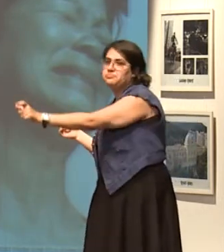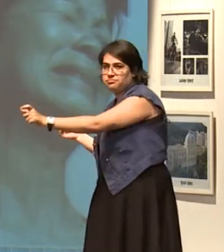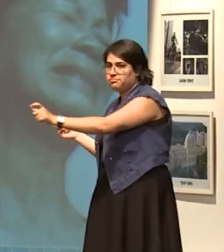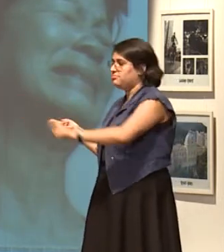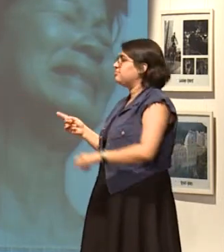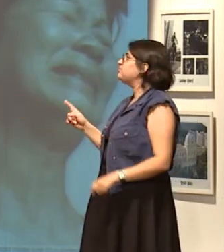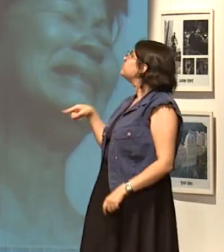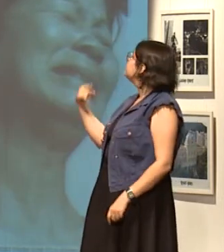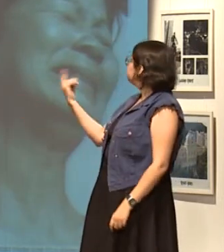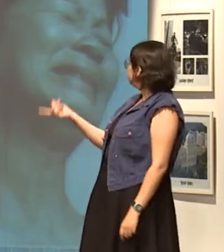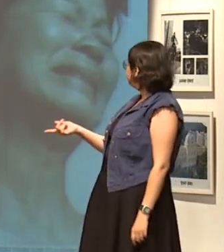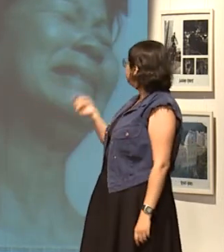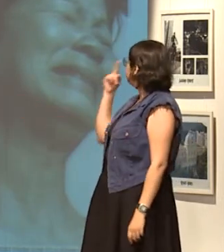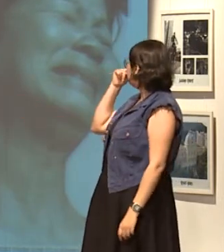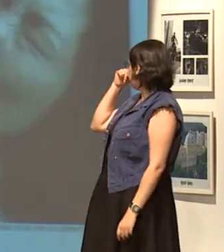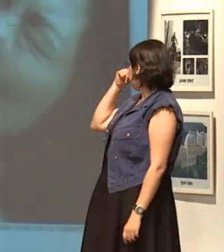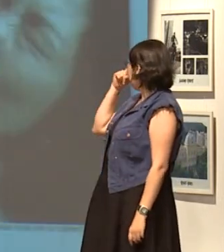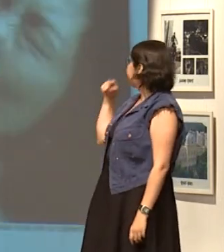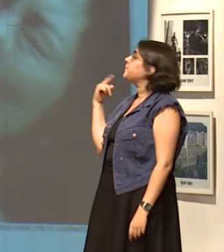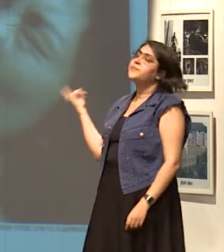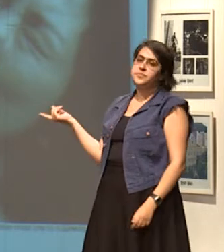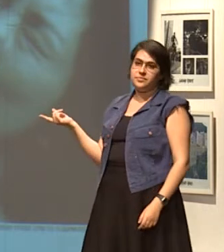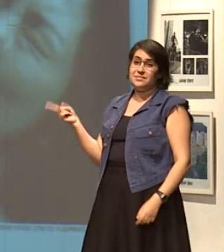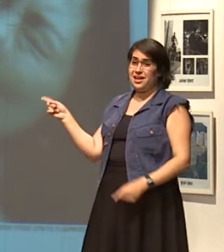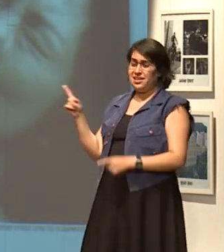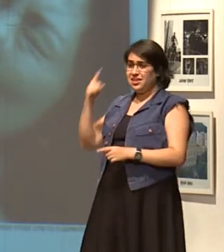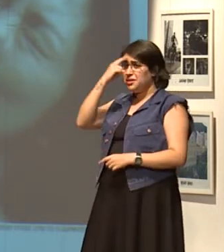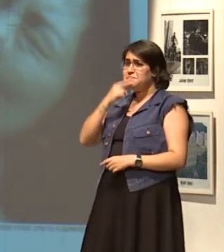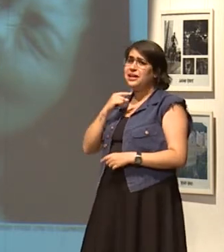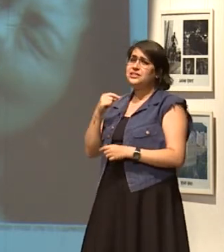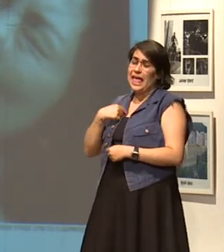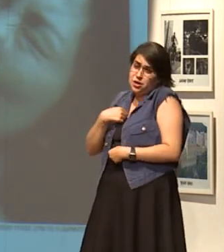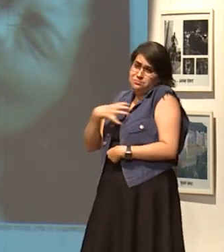Isso é um exemplo de violência moral. Essa imagem exemplifica isso.